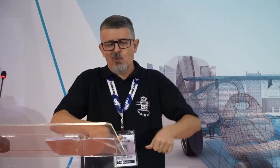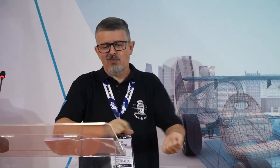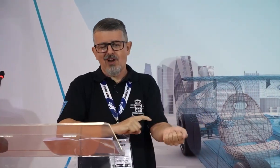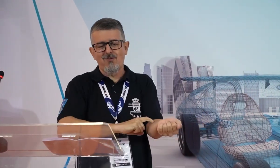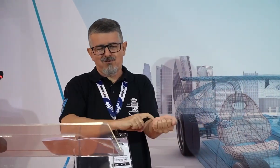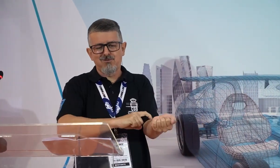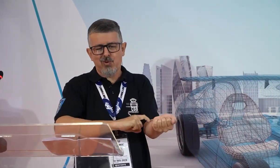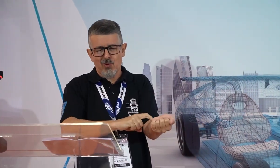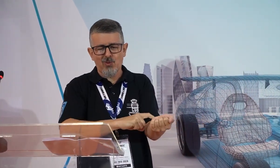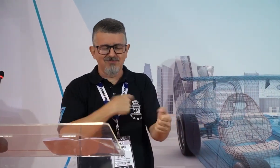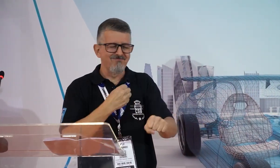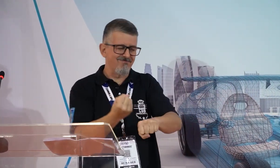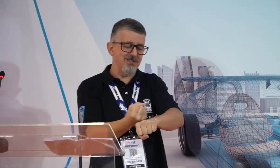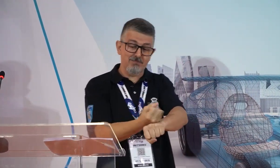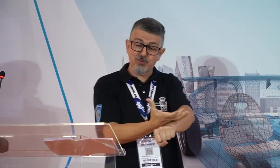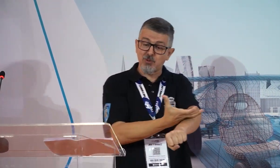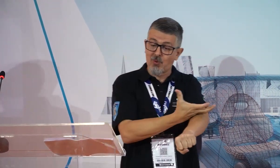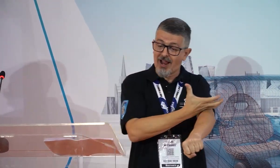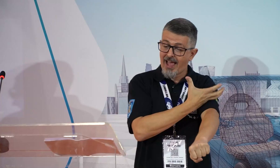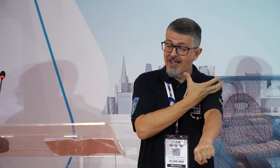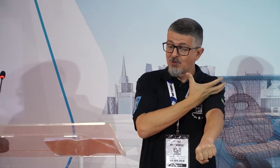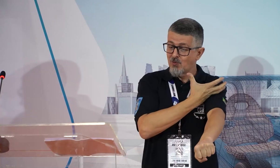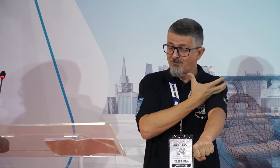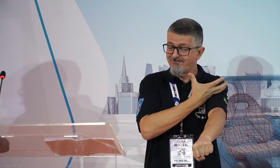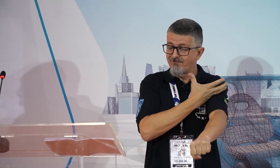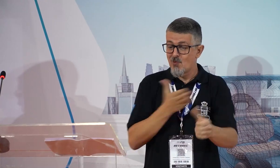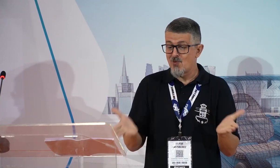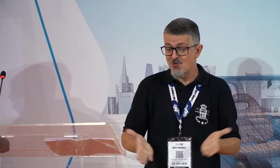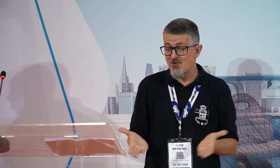Eu estou um pouco nervoso, estou muito emocionado.